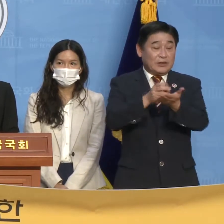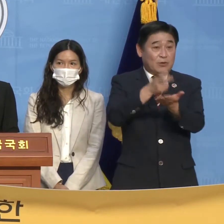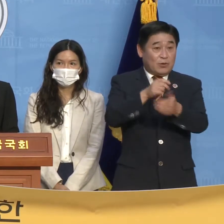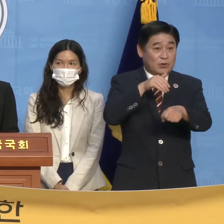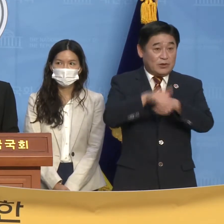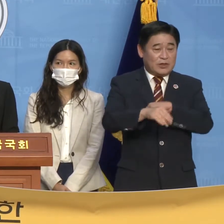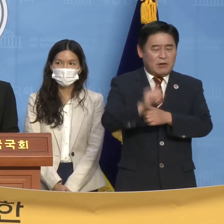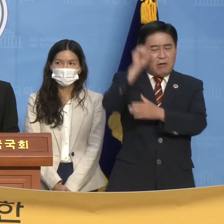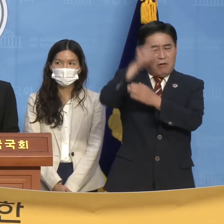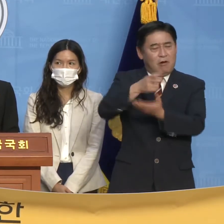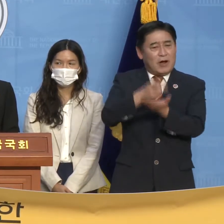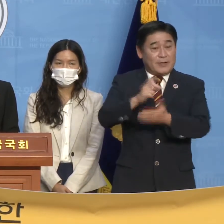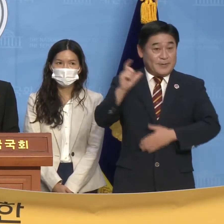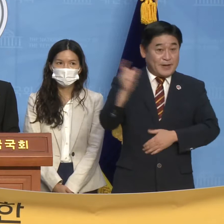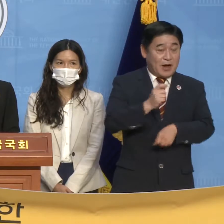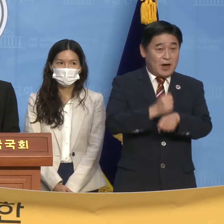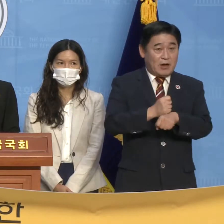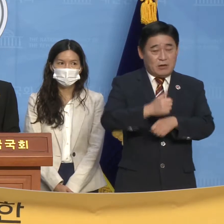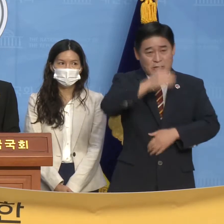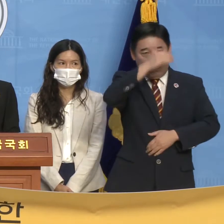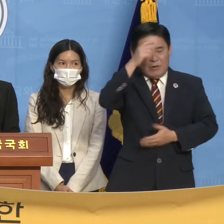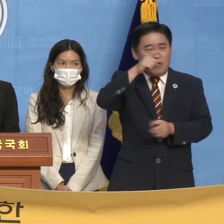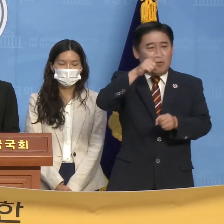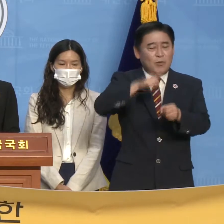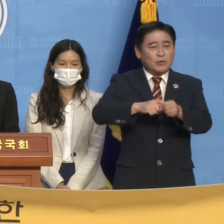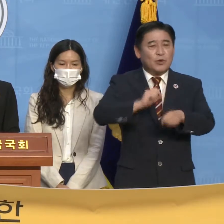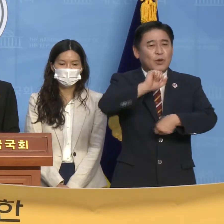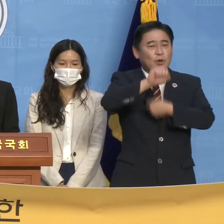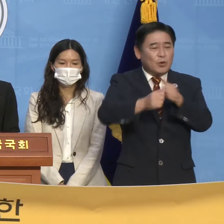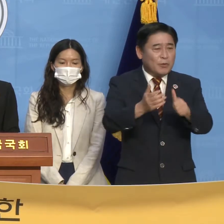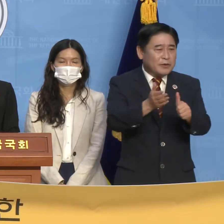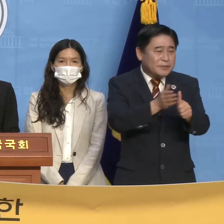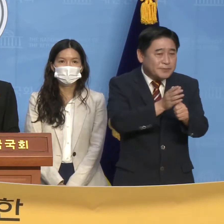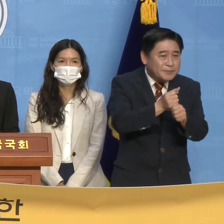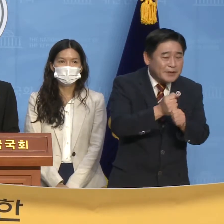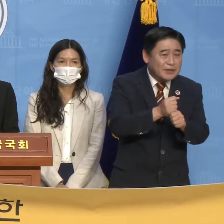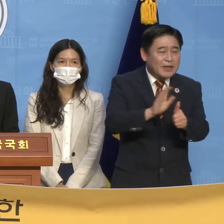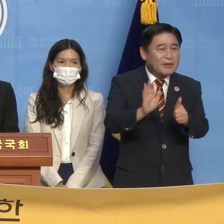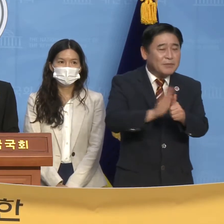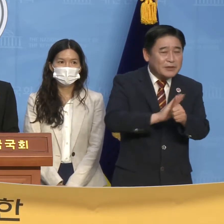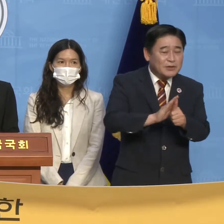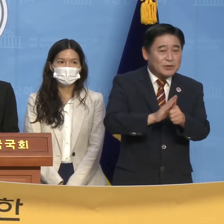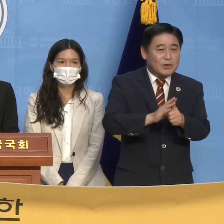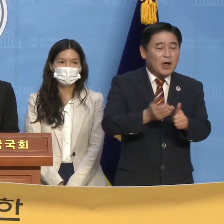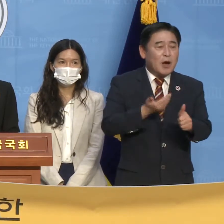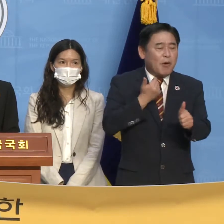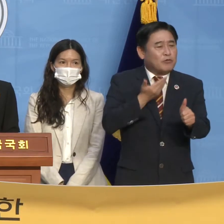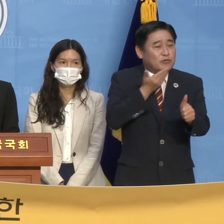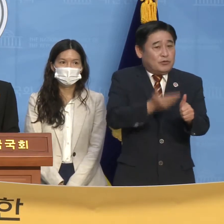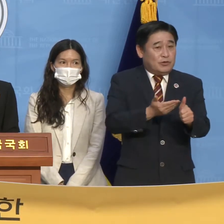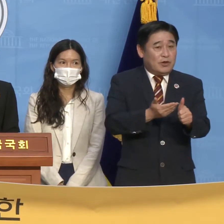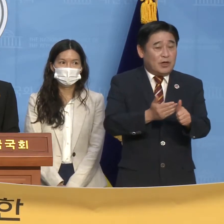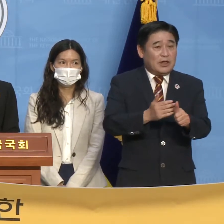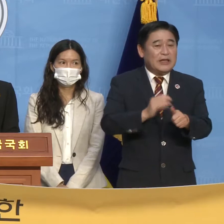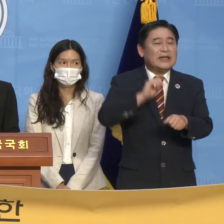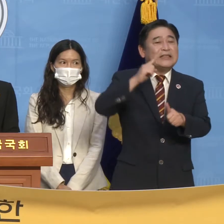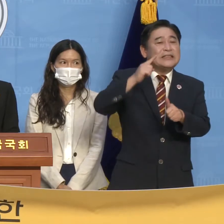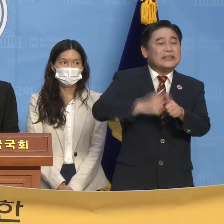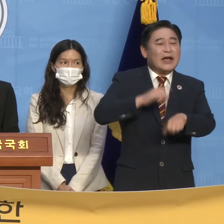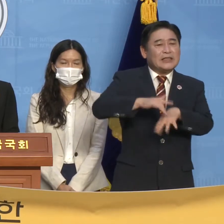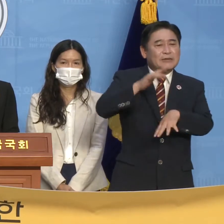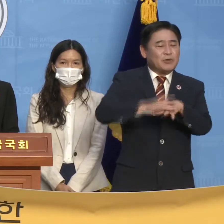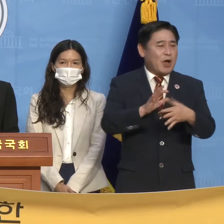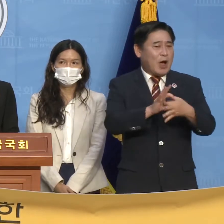허가제로 강화, 관람을 목적으로 동물을 만지고 먹이를 주는 행위와 동물에게 생태적 습성과 관련